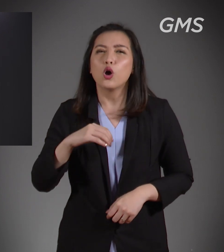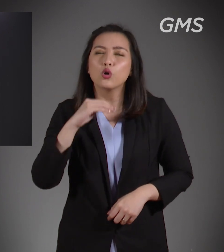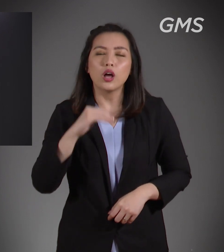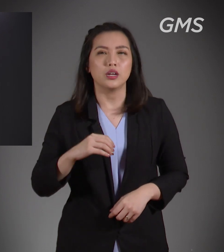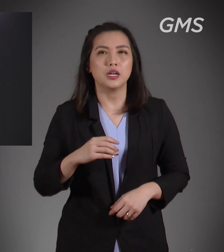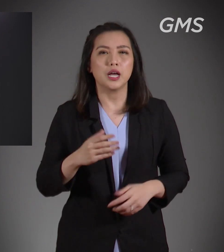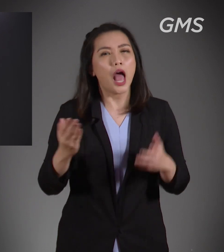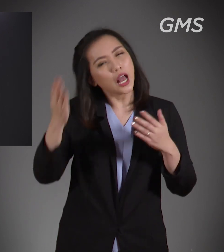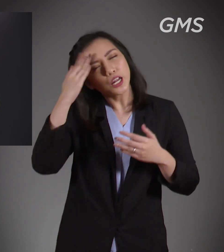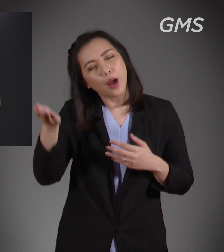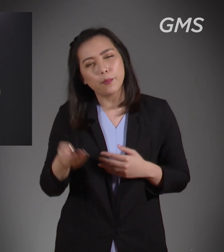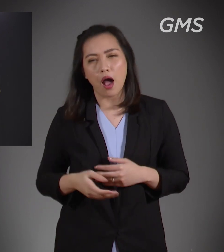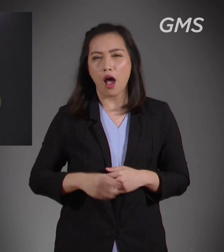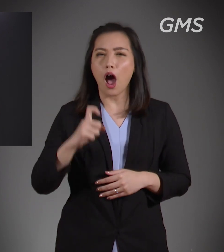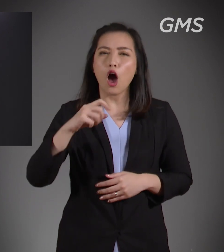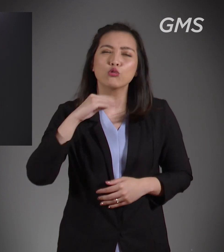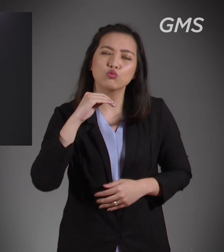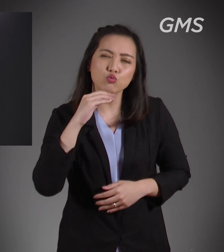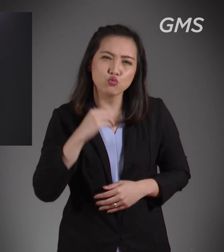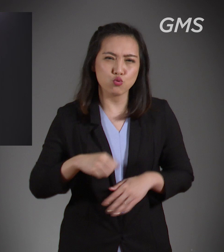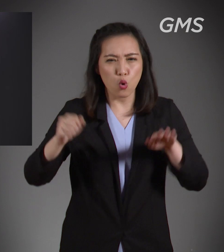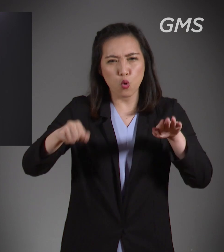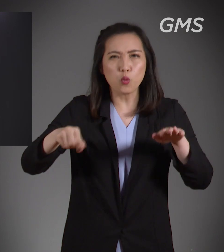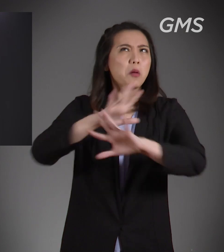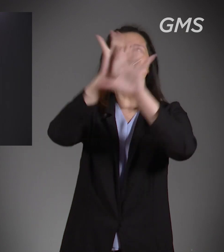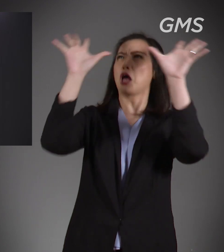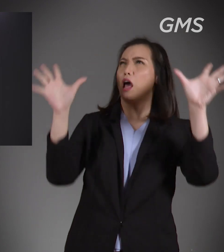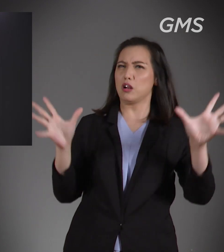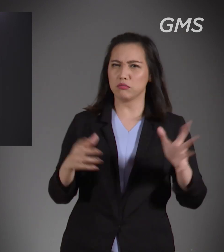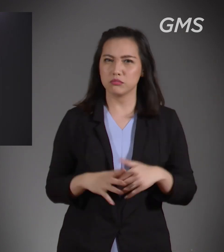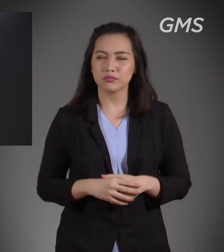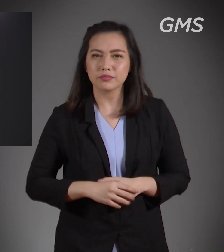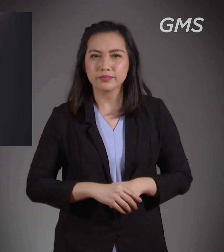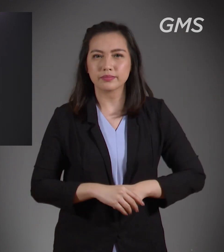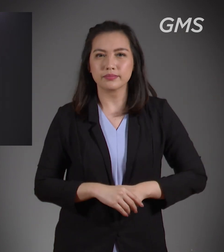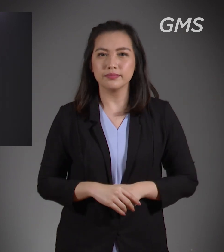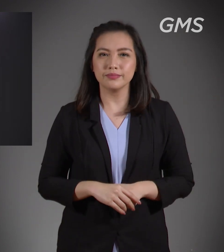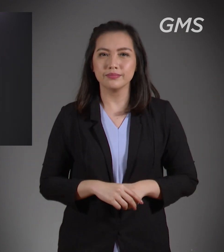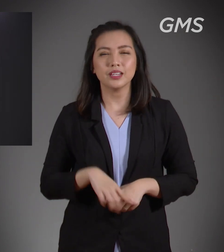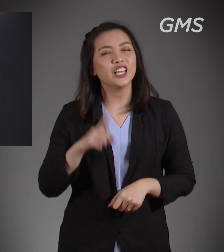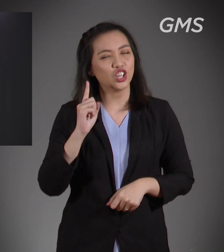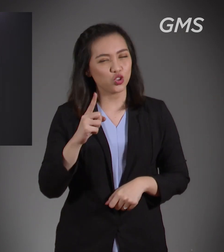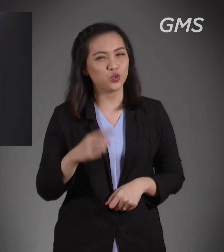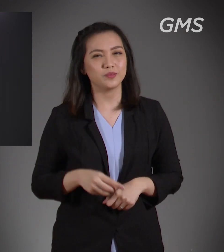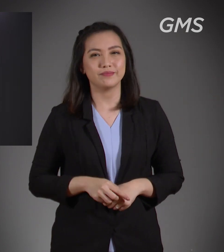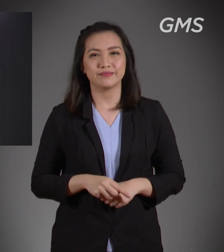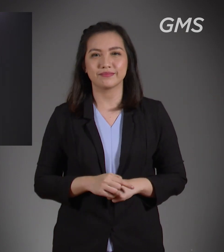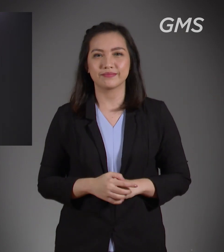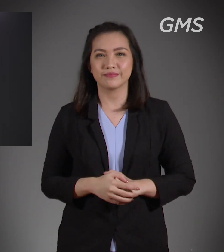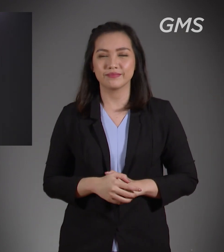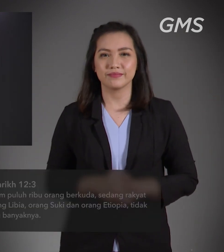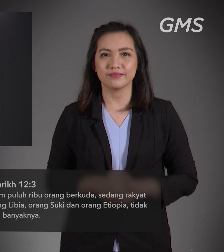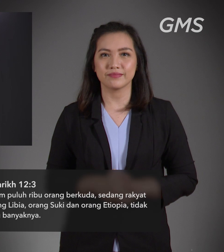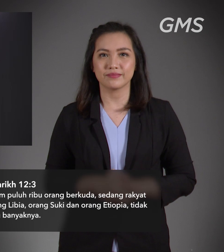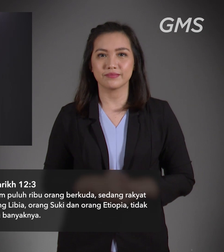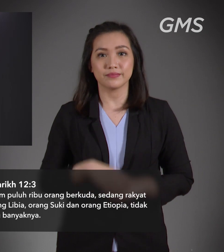Tidak bisakah dia belajar dari perkataan Tuhan bukan dari rotannya? Itu Rehabeam. Sehingga pada ayat